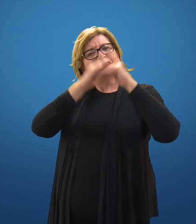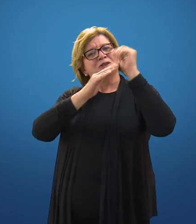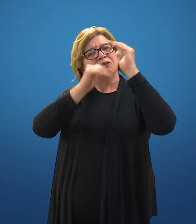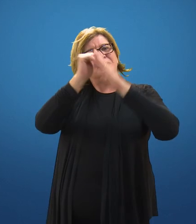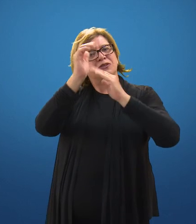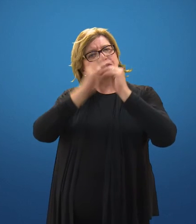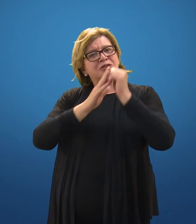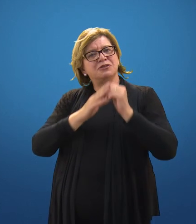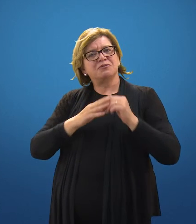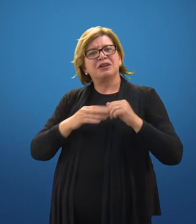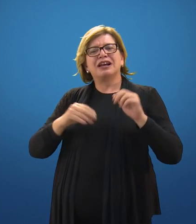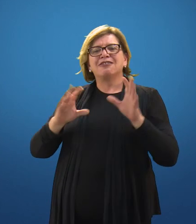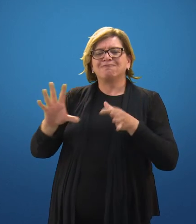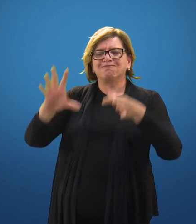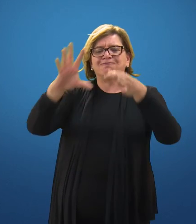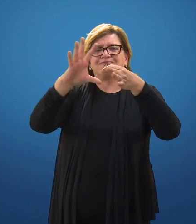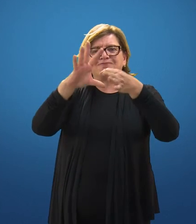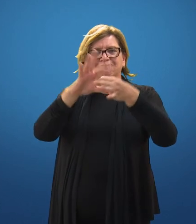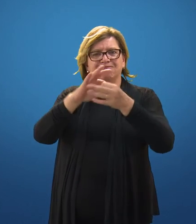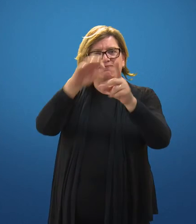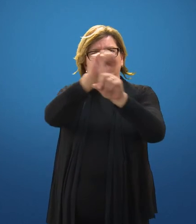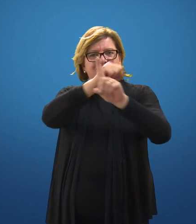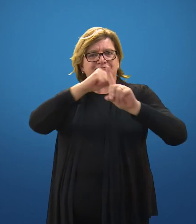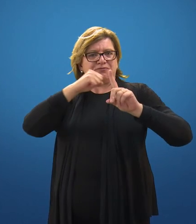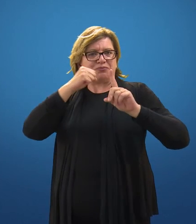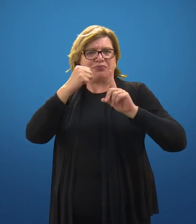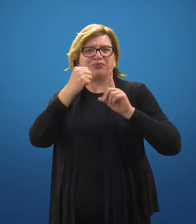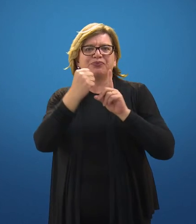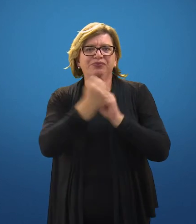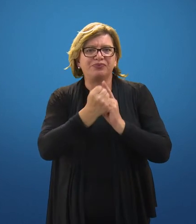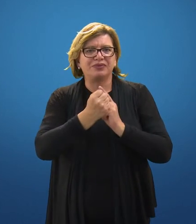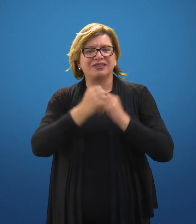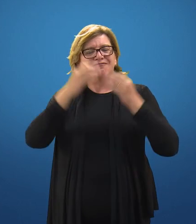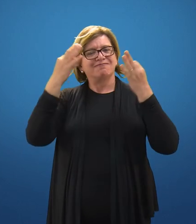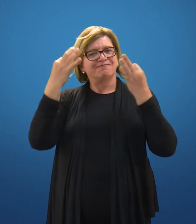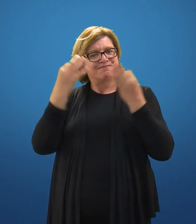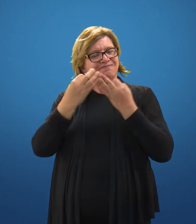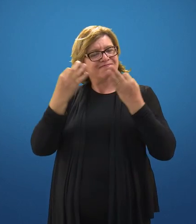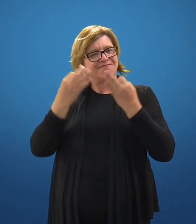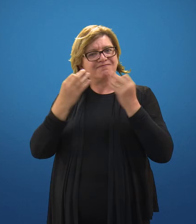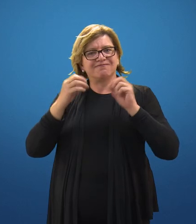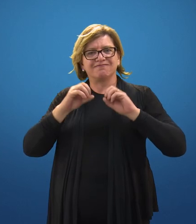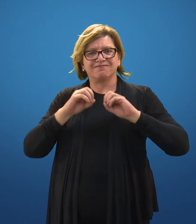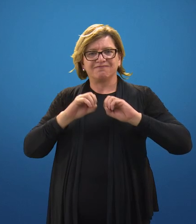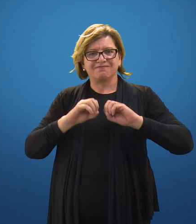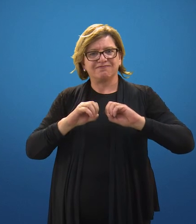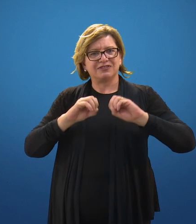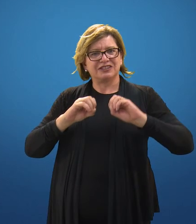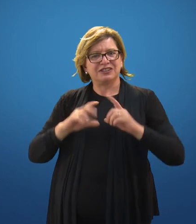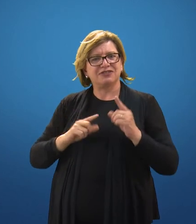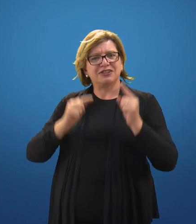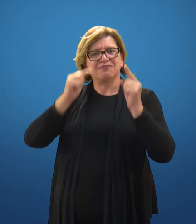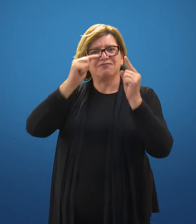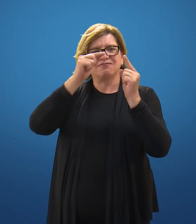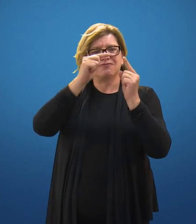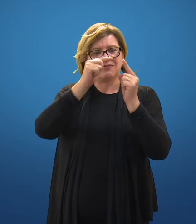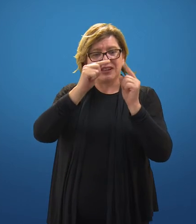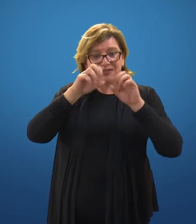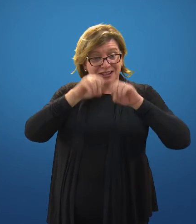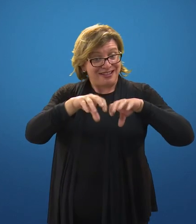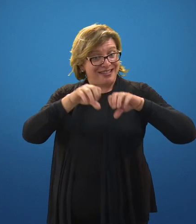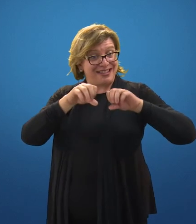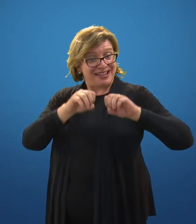uma unidade sociológica, né? Uma forma bem coerente e bem efetiva de atingir os alunos,